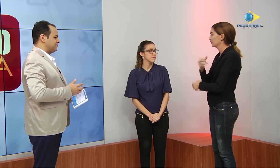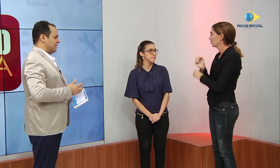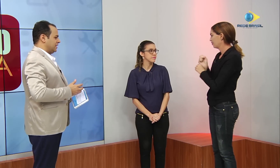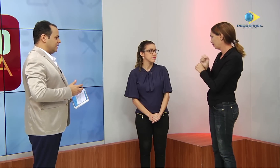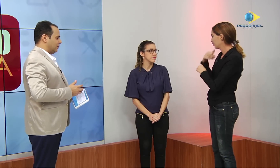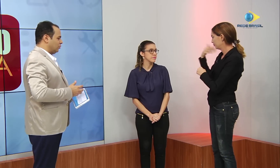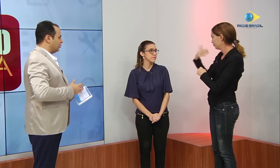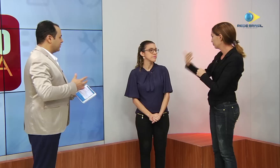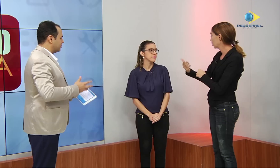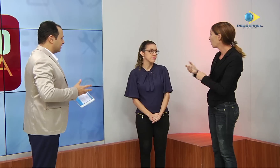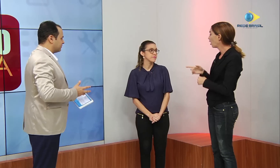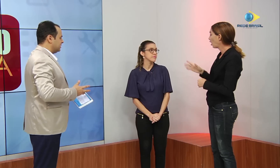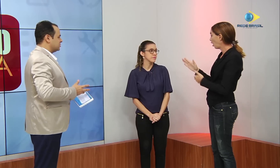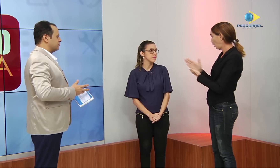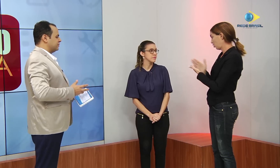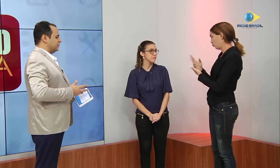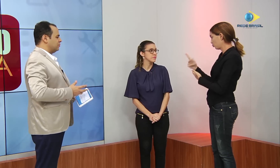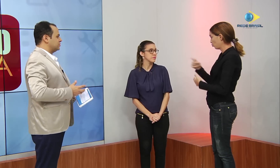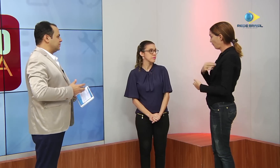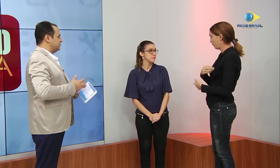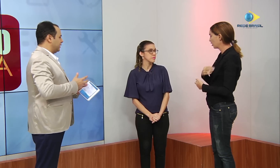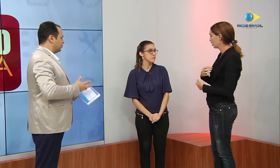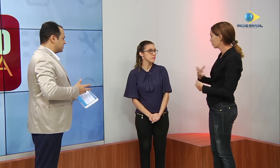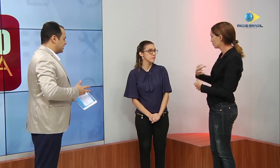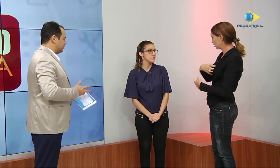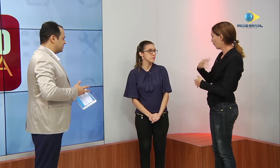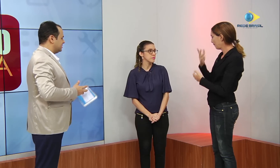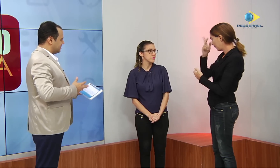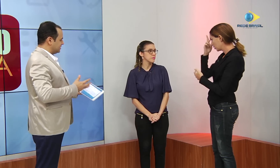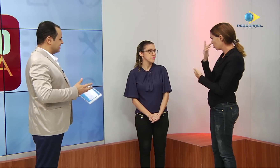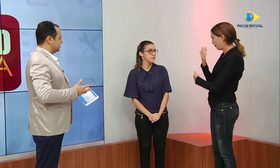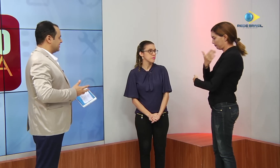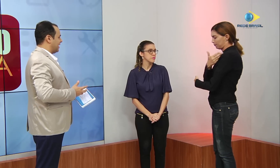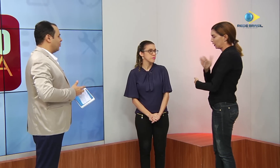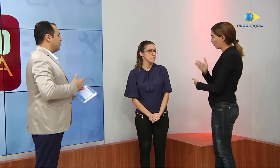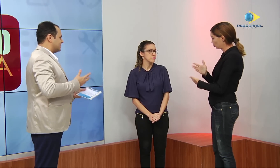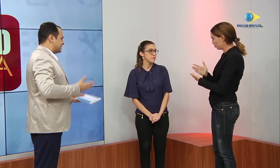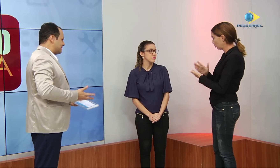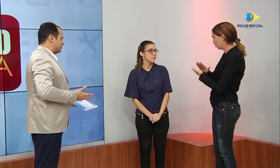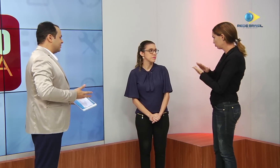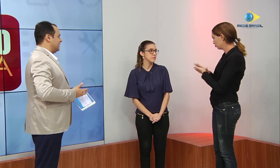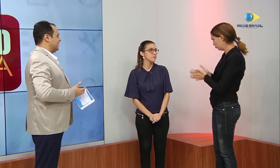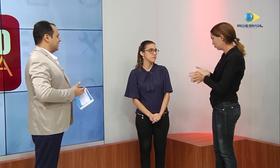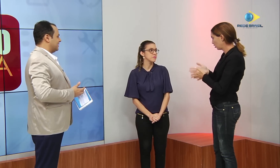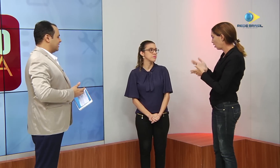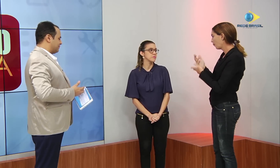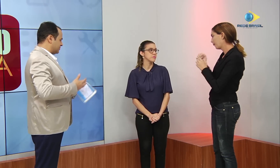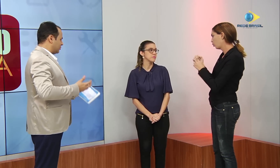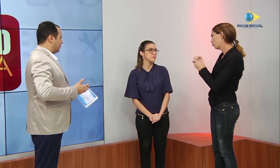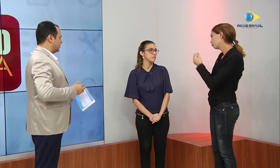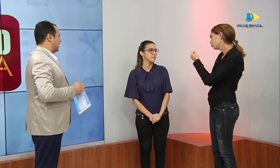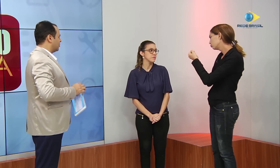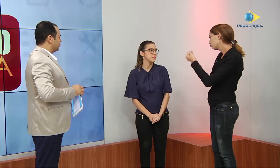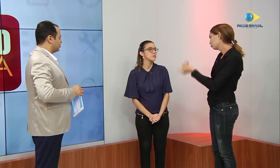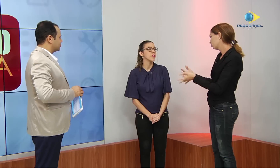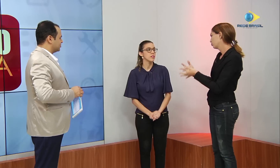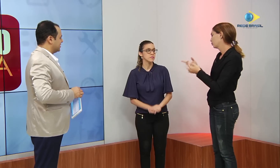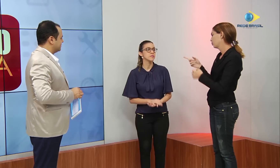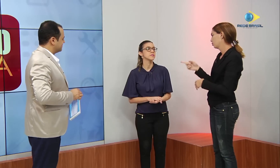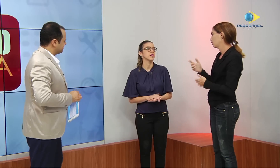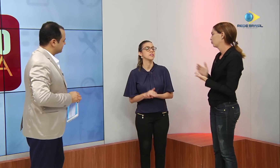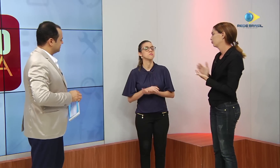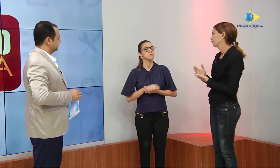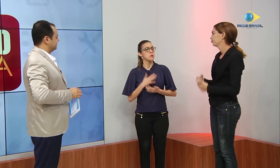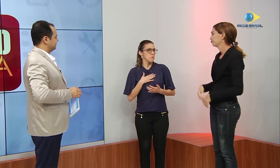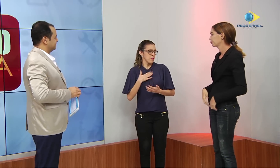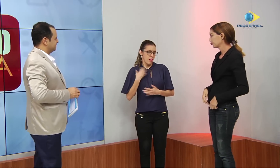justamente se em algum momento da vida sofreu algum tipo de preconceito, e se quiser citar algum exemplo que possa compartilhar conosco.